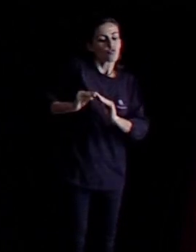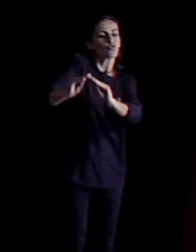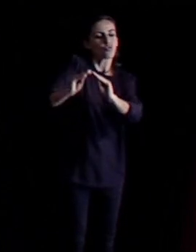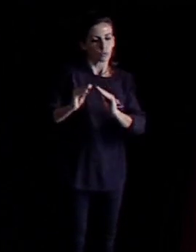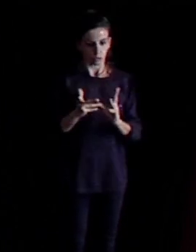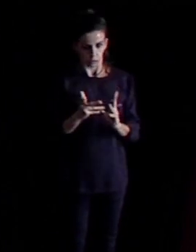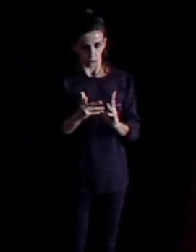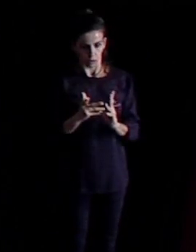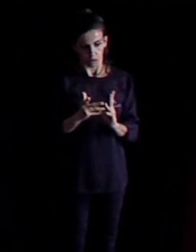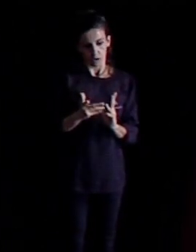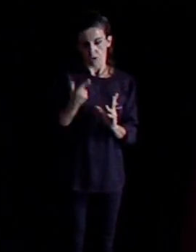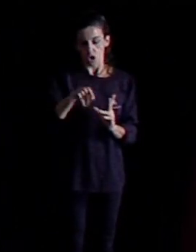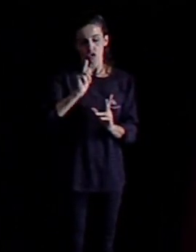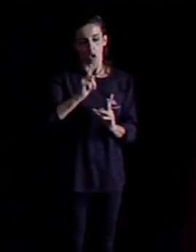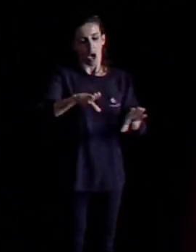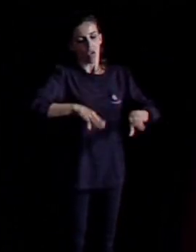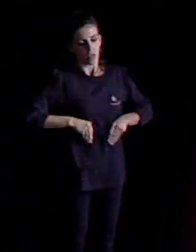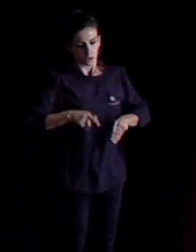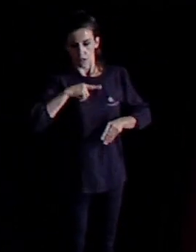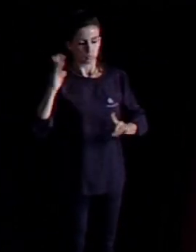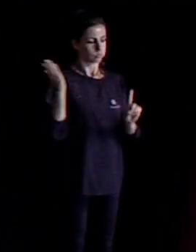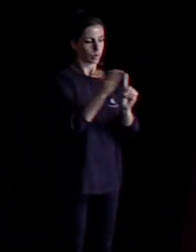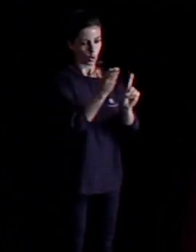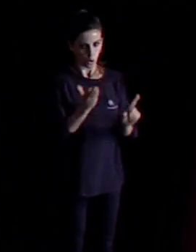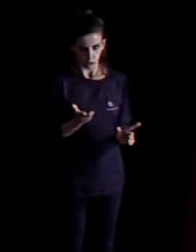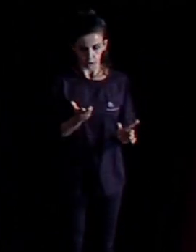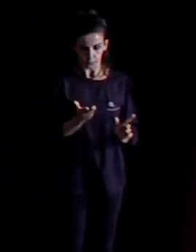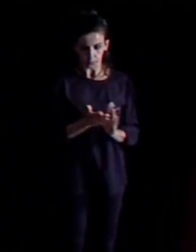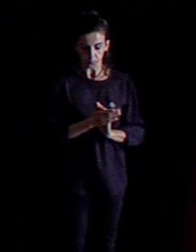y que lo van a perder. Entonces van hacia ellos.